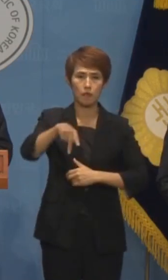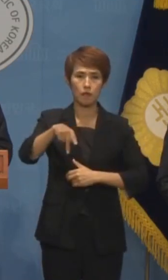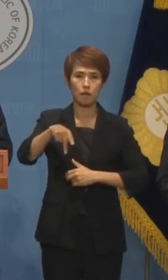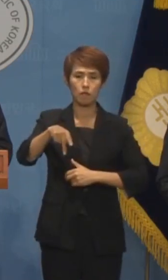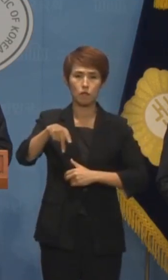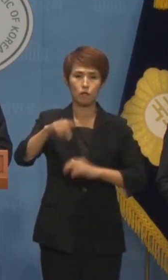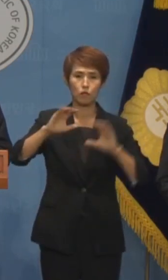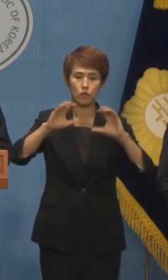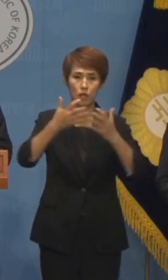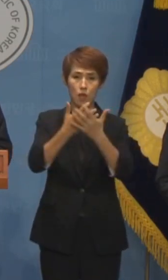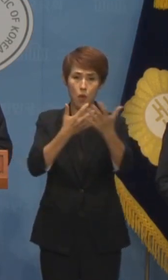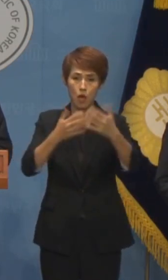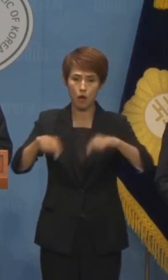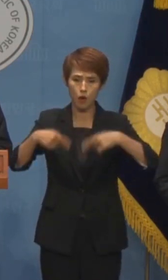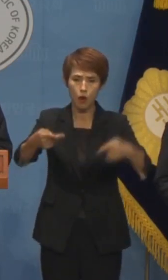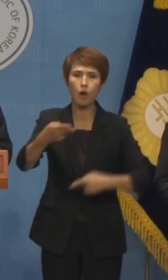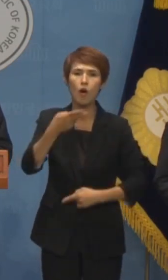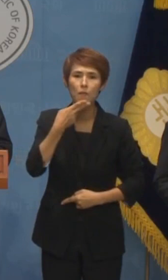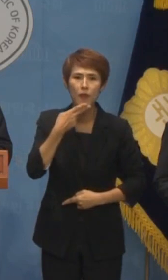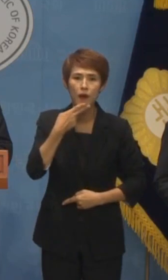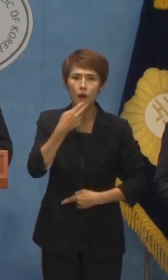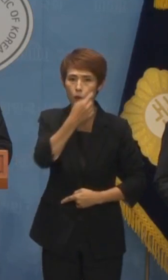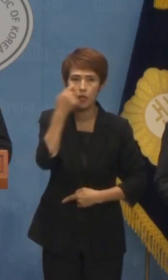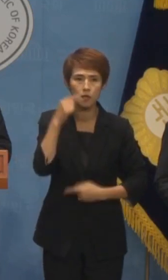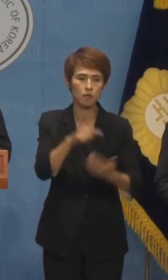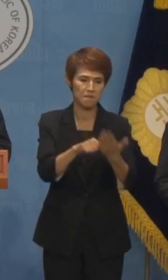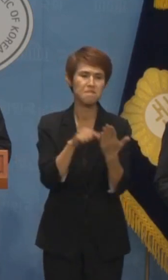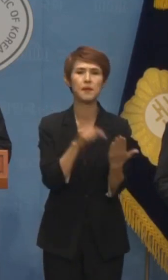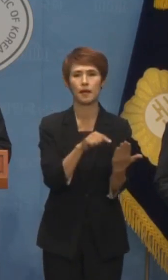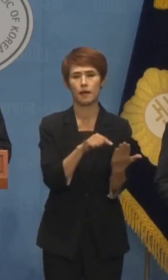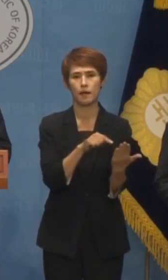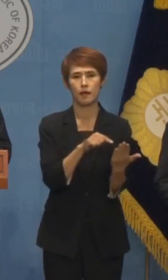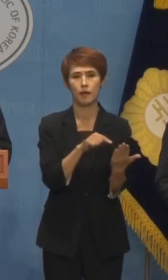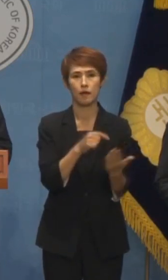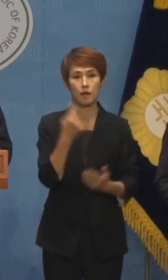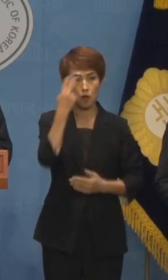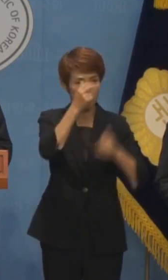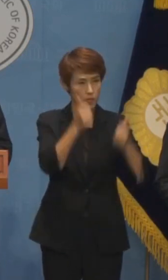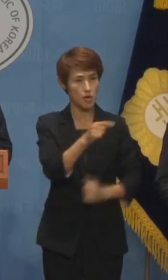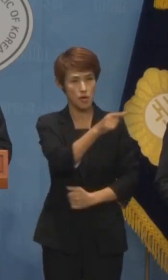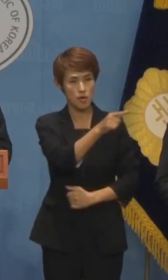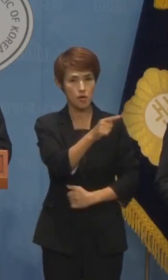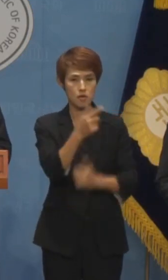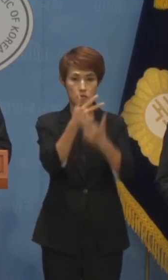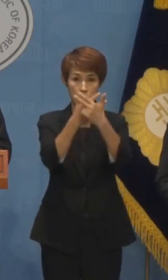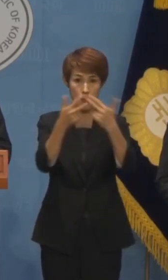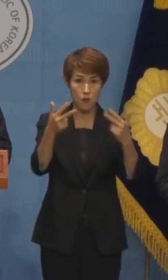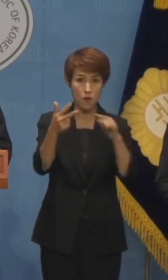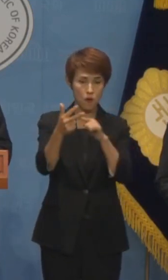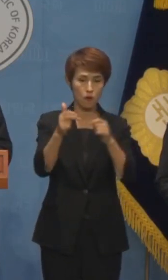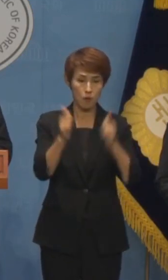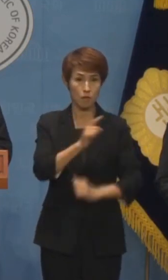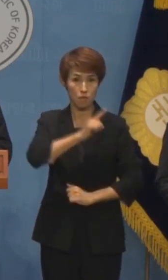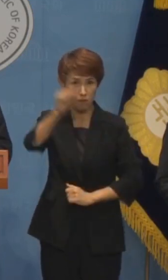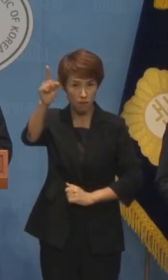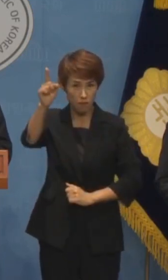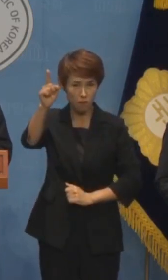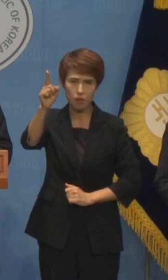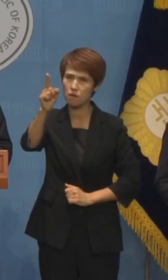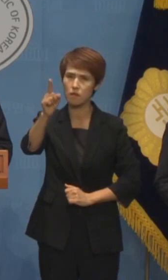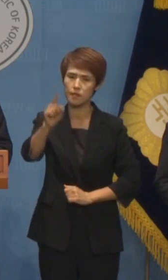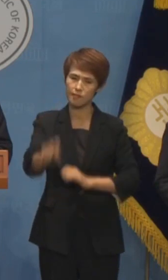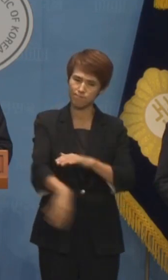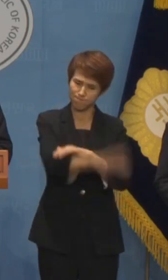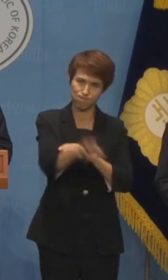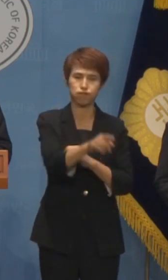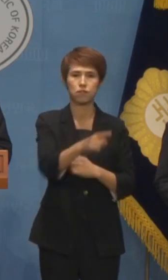있지 않았다는 사실을 명백히 밝힘으로써 검찰의 이재명 전 대표 기소는 완전히